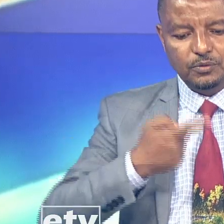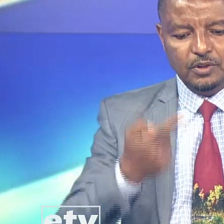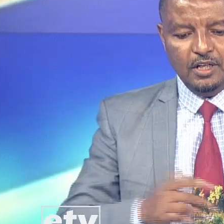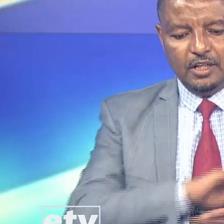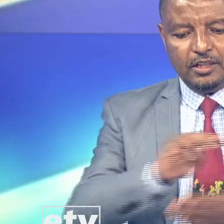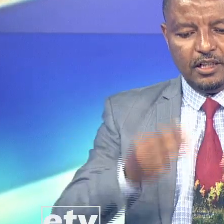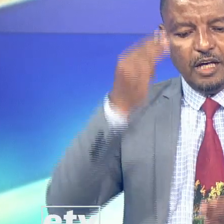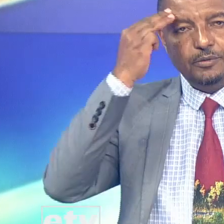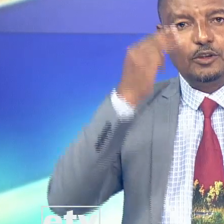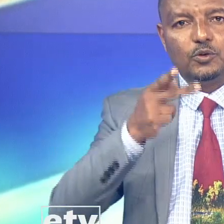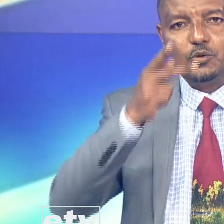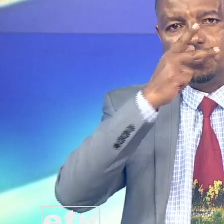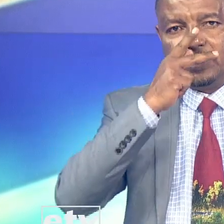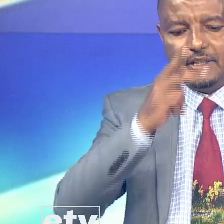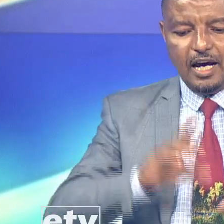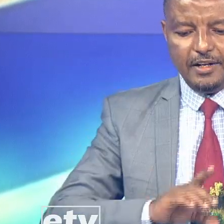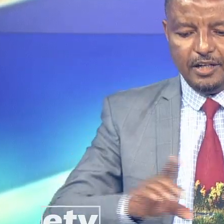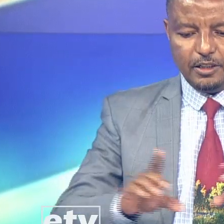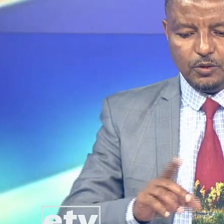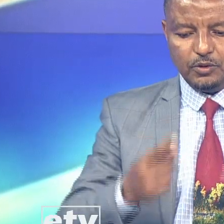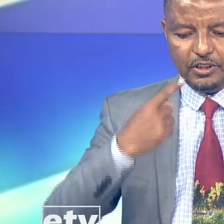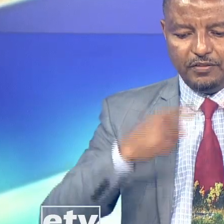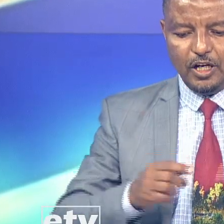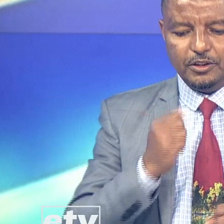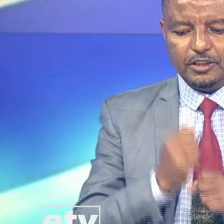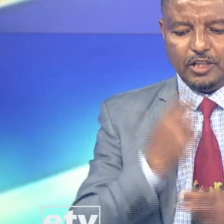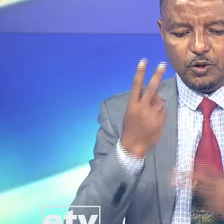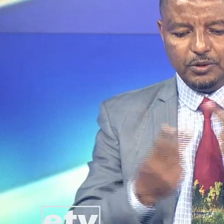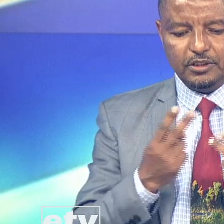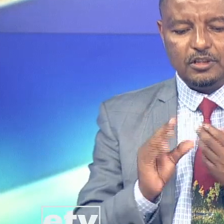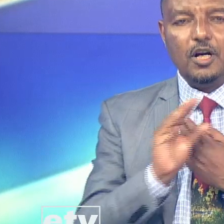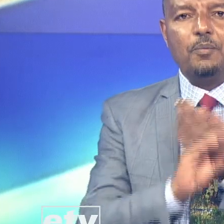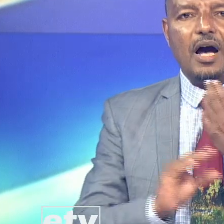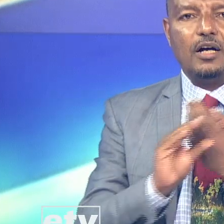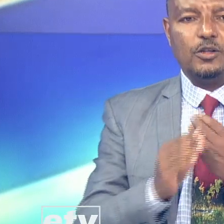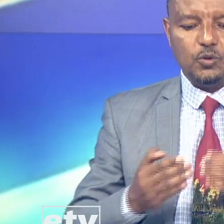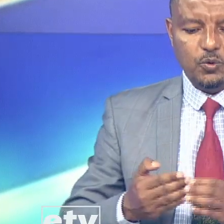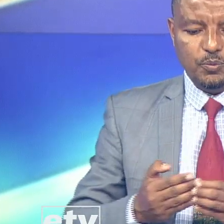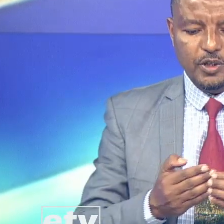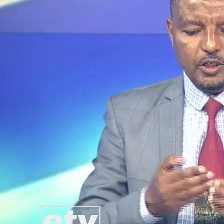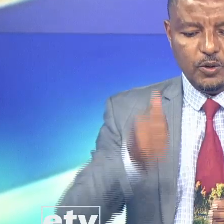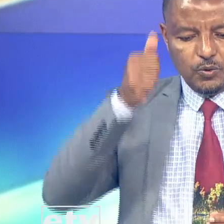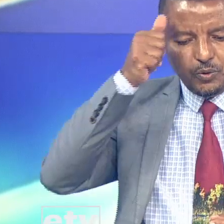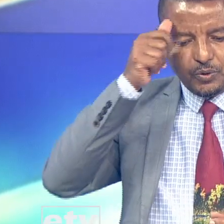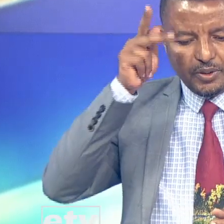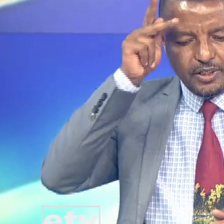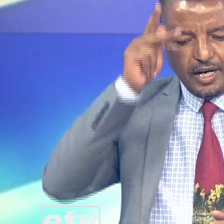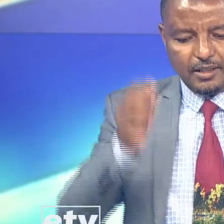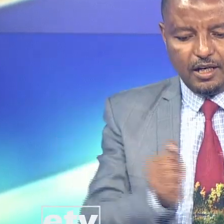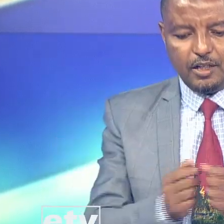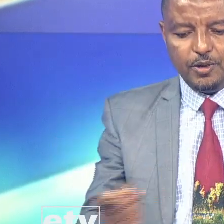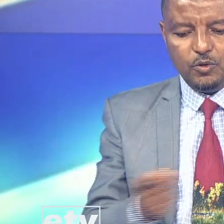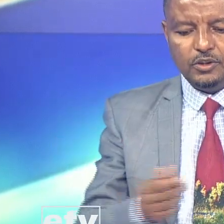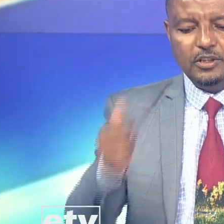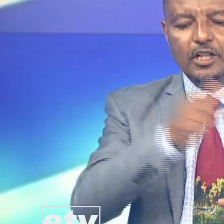ተናገሩ። ጠቅላይ ሚኒስትሩ በኬንያ ያደረጉት ይፋዊ የሥራ ጉብኝት በአገሪቱ መሪ ሁሩ